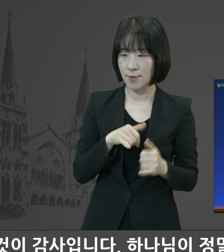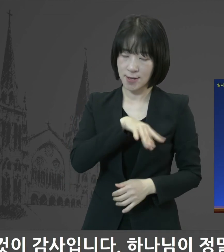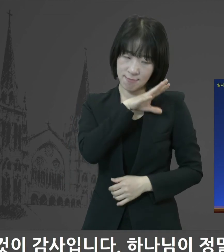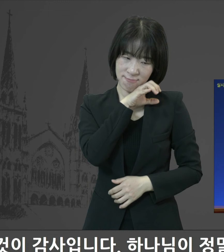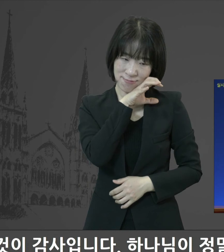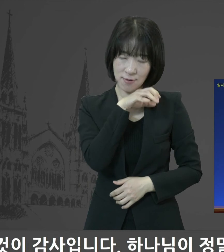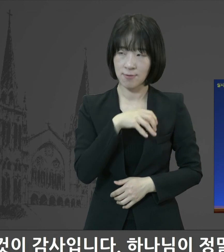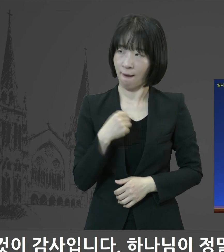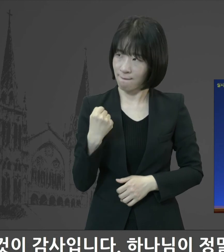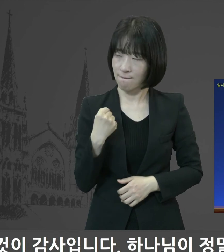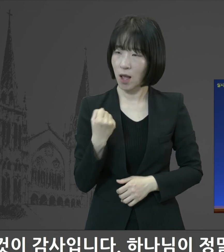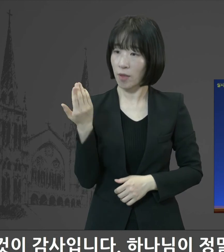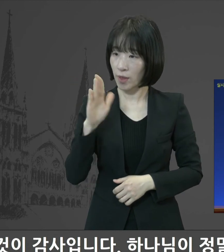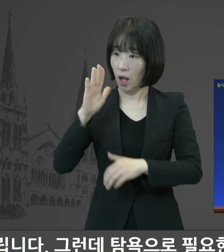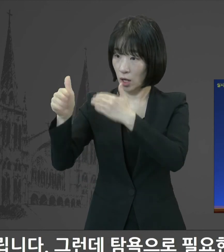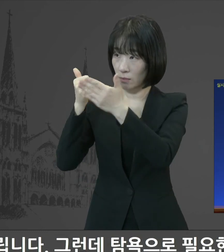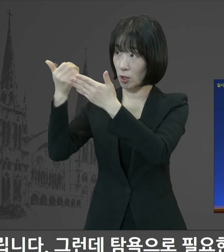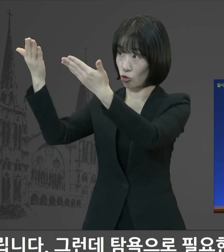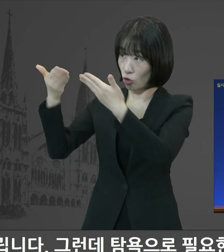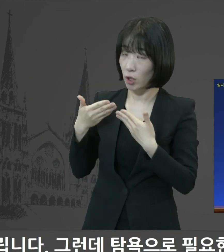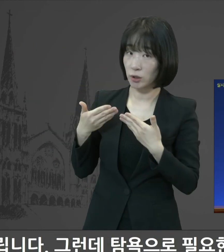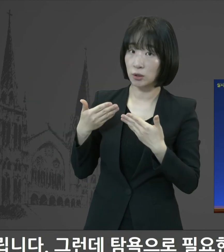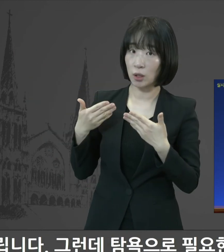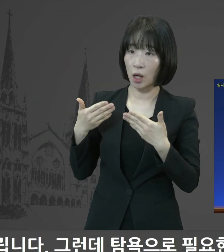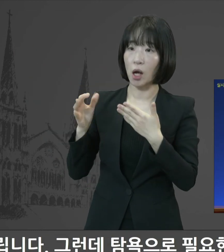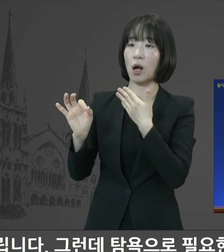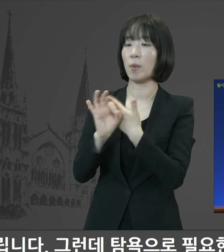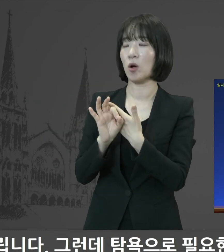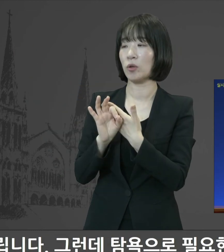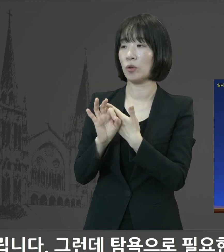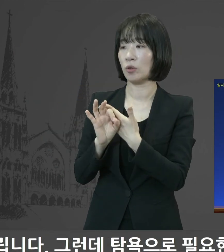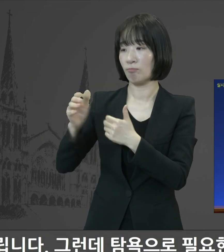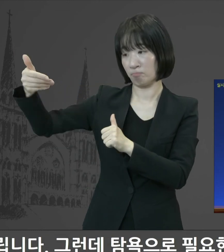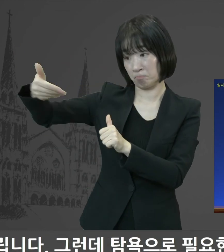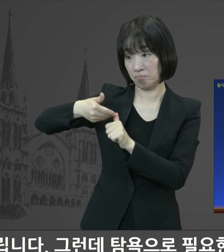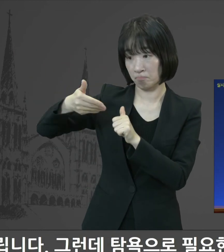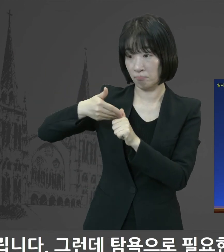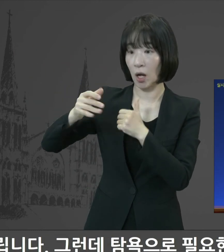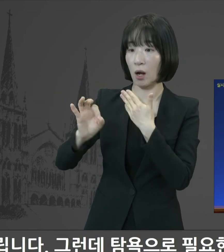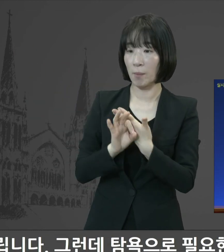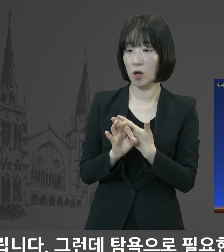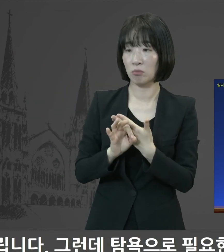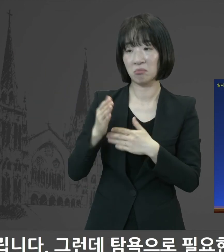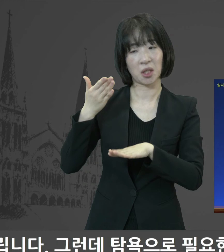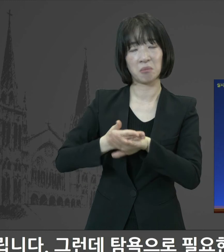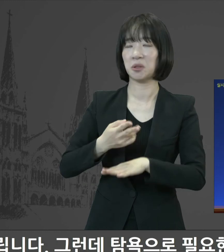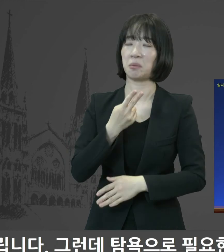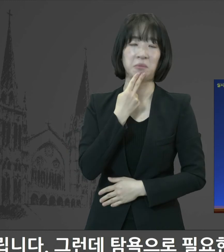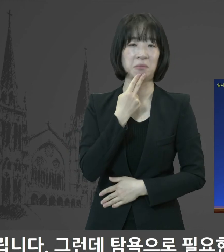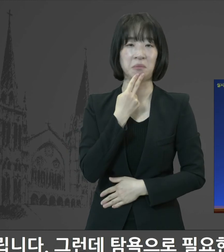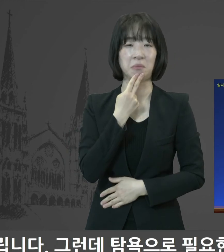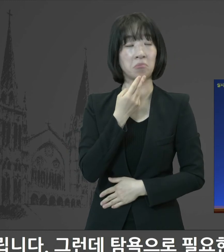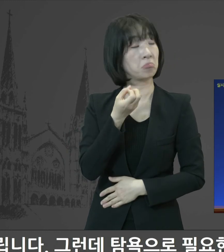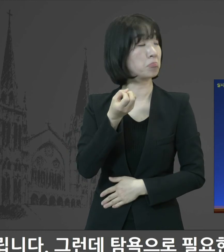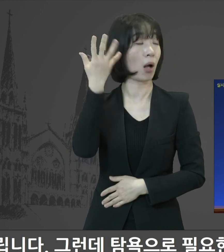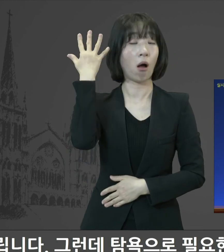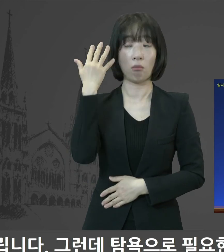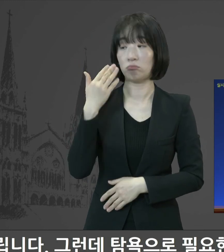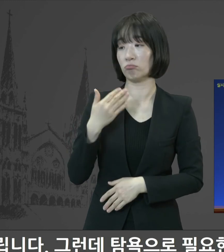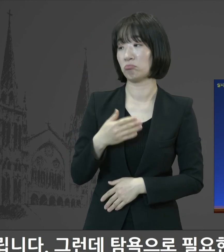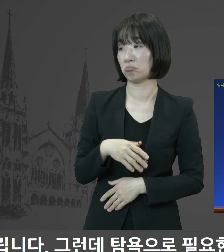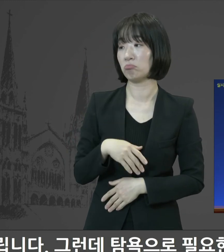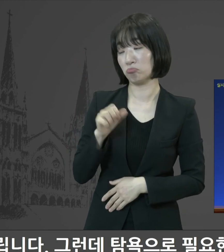했던 사람들은 그 필요한 게 공급되어지는 순간 싹 잊어버려요. 감사